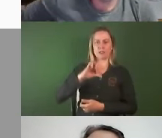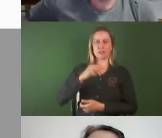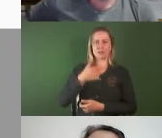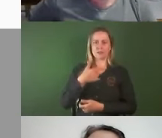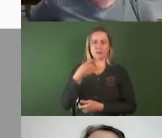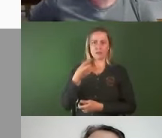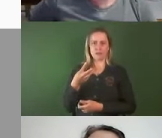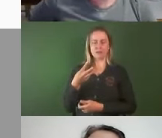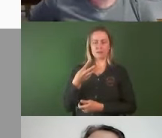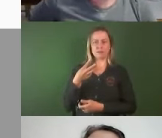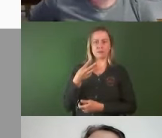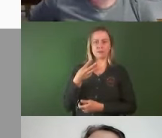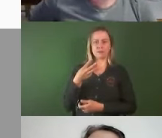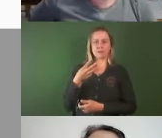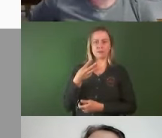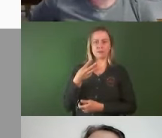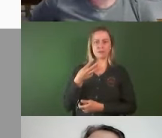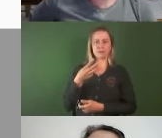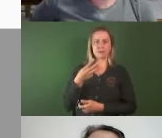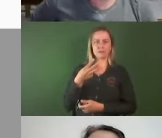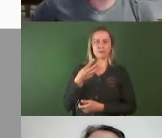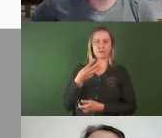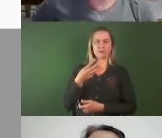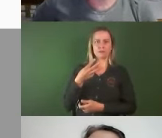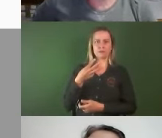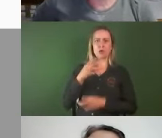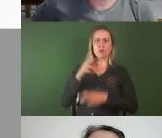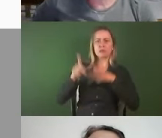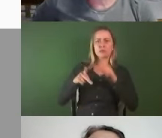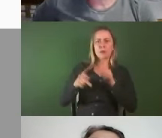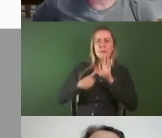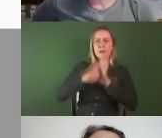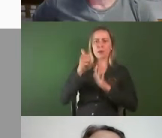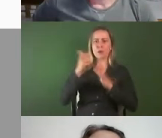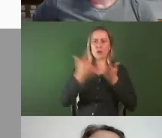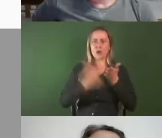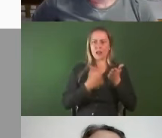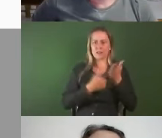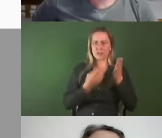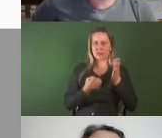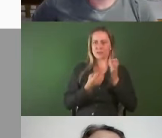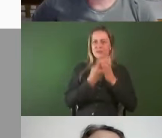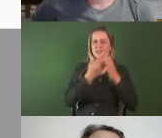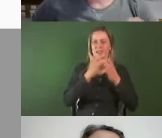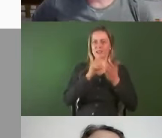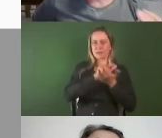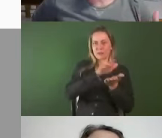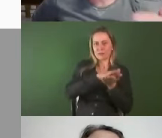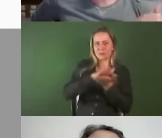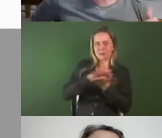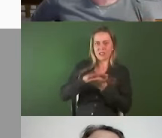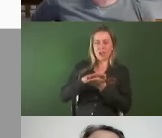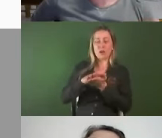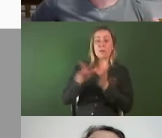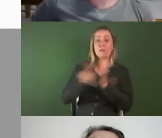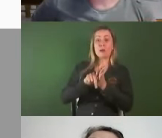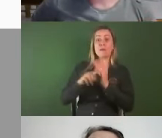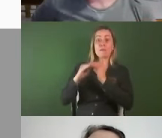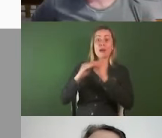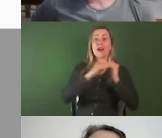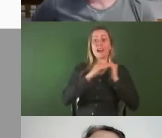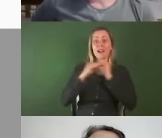1923, o Fukuhara Shinzo publica o primeiro livro de fotografia nos moldes que a gente entende hoje o que é